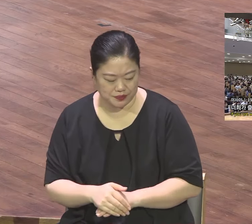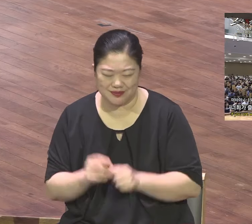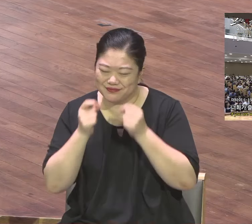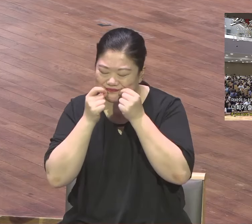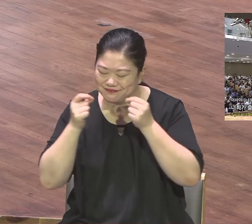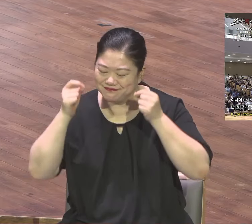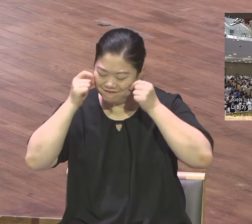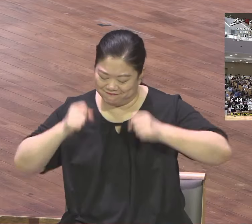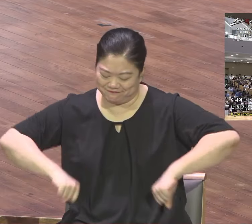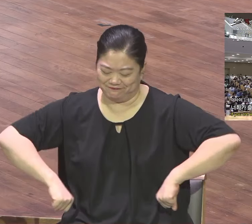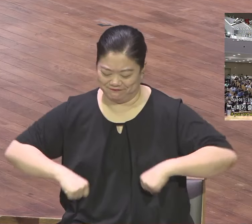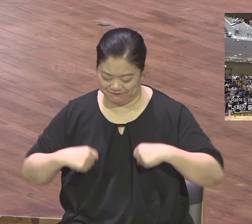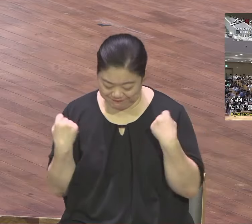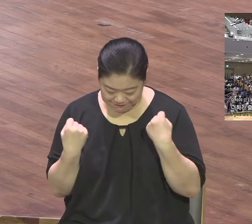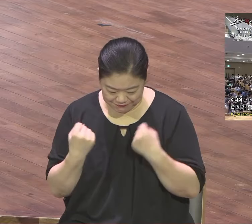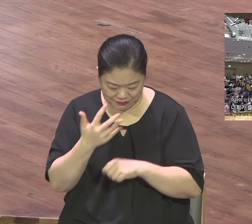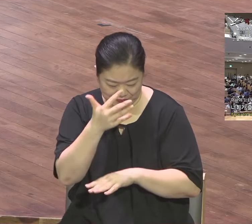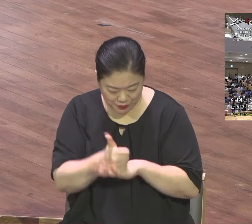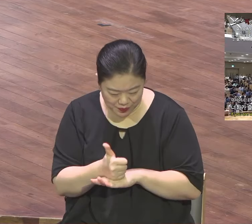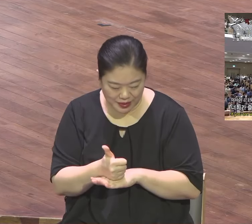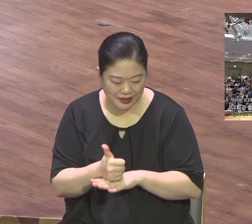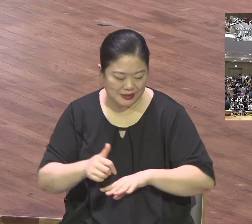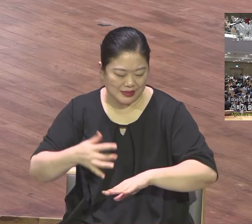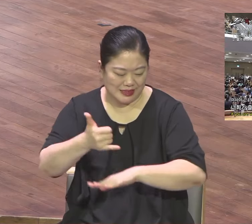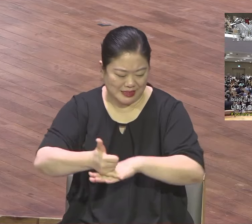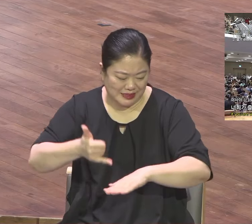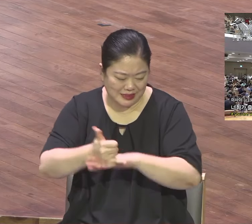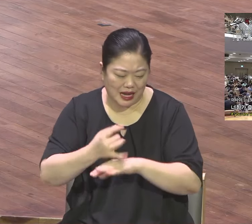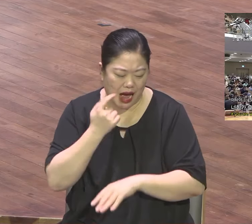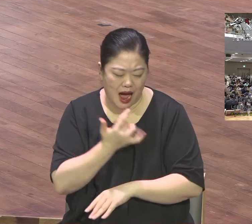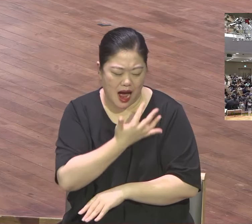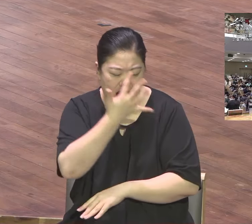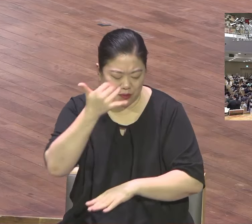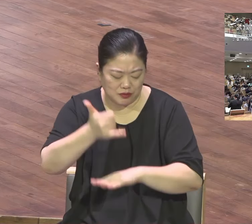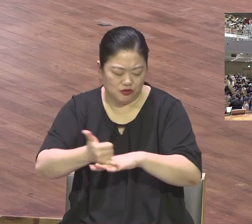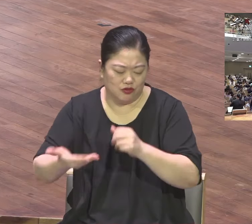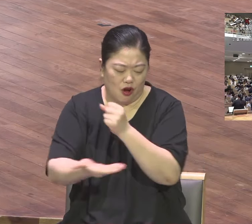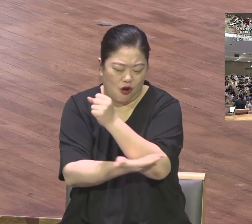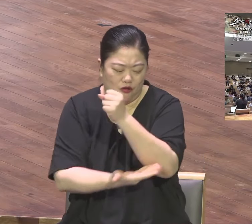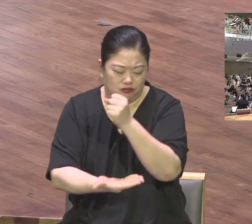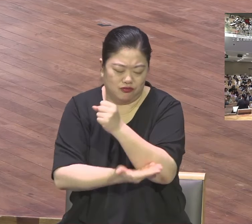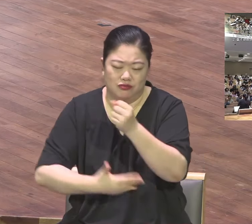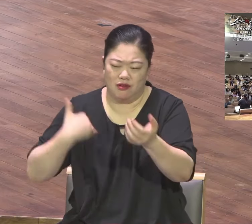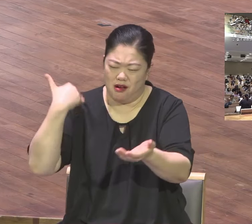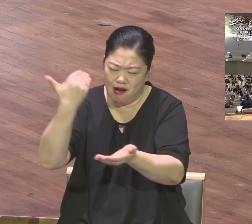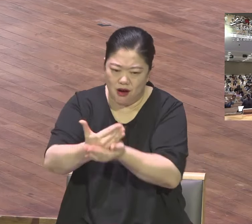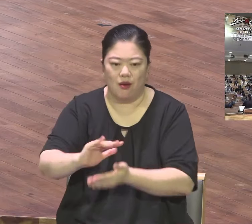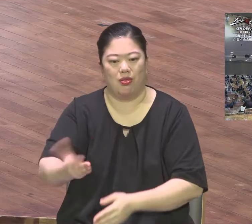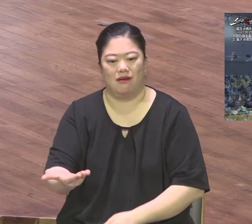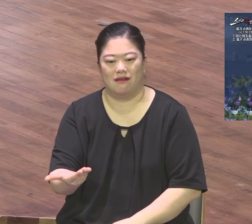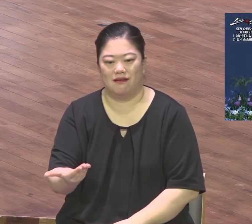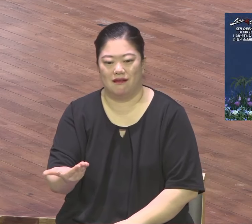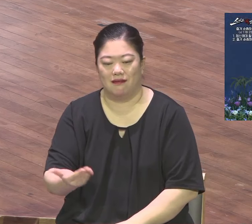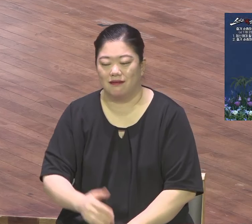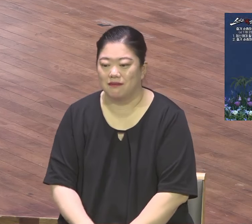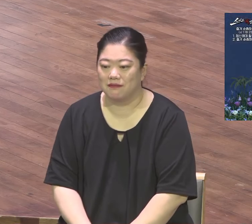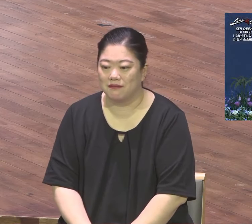순종하면 땅의 아름다운 소산을 먹을 것이요 사랑이 풍성하신